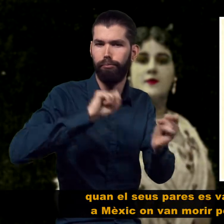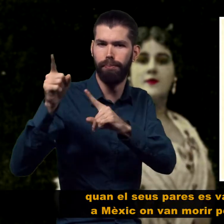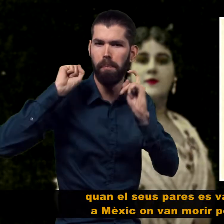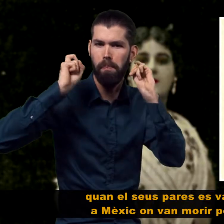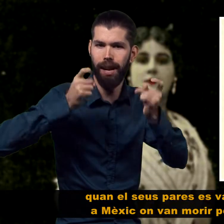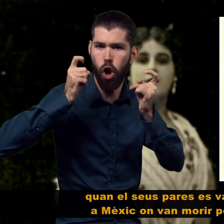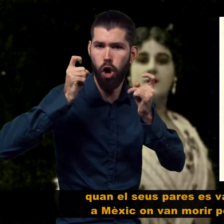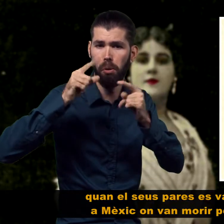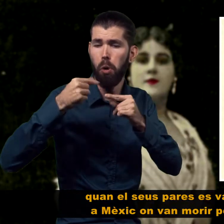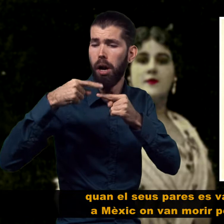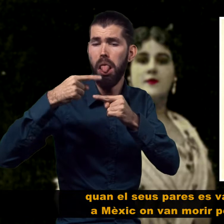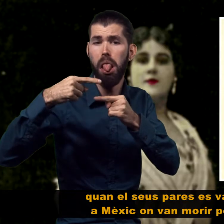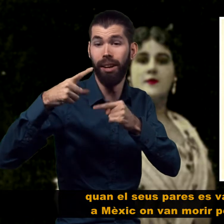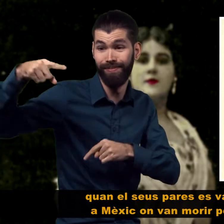traslladar a Mèxic, on va morir poc després.